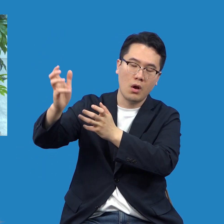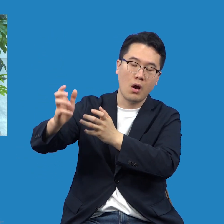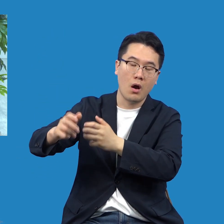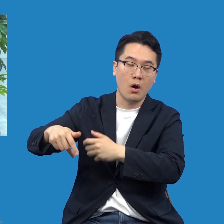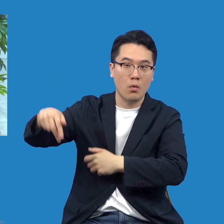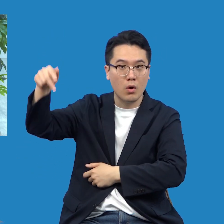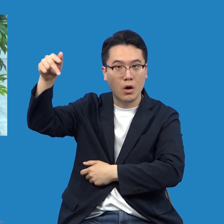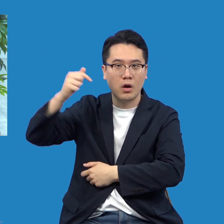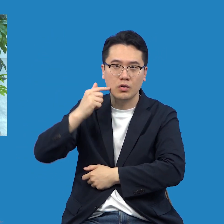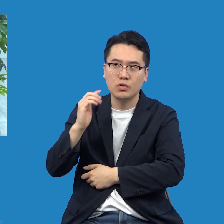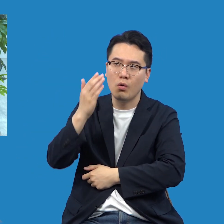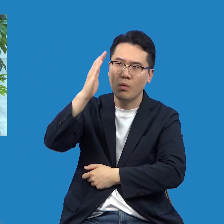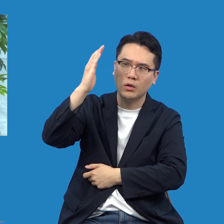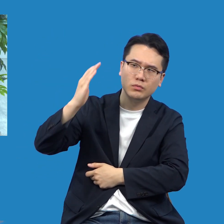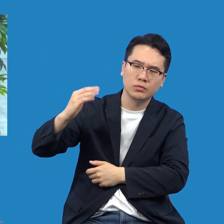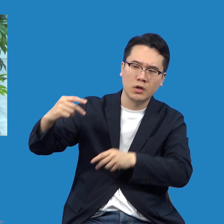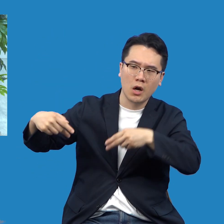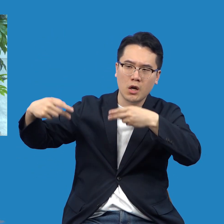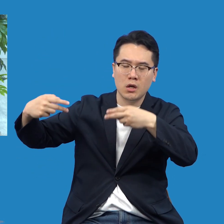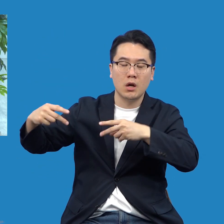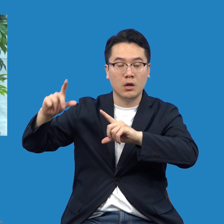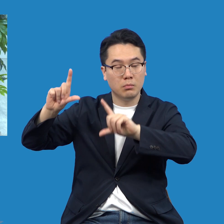영광스러운 엘리야의 모습을